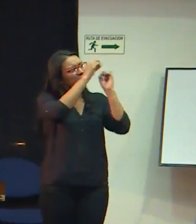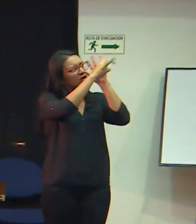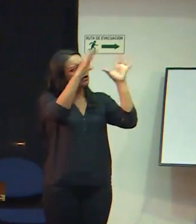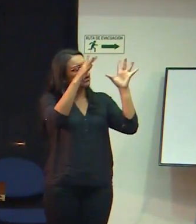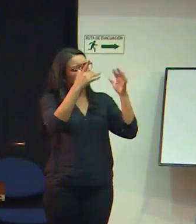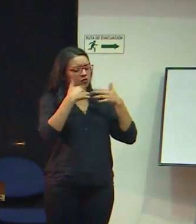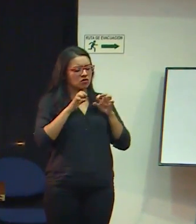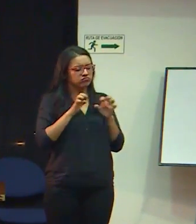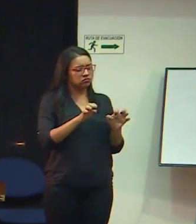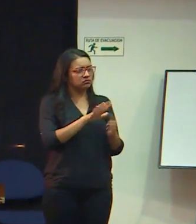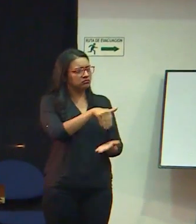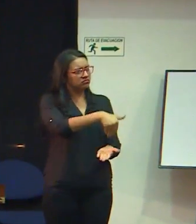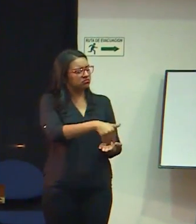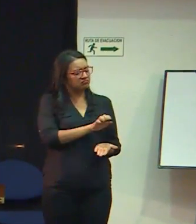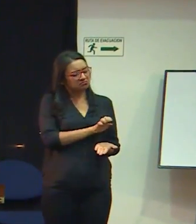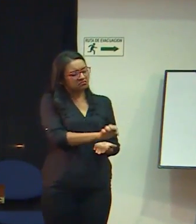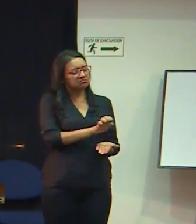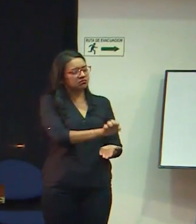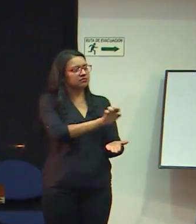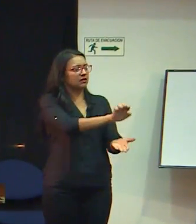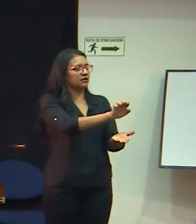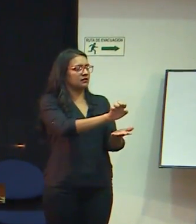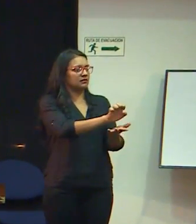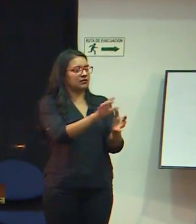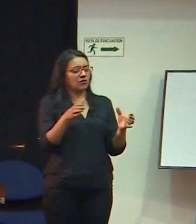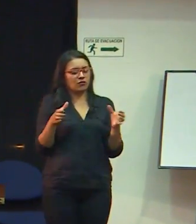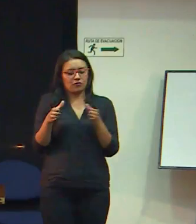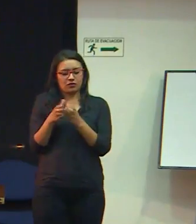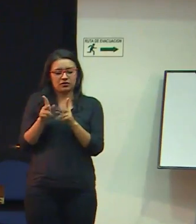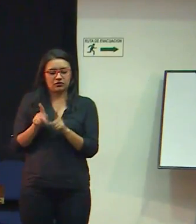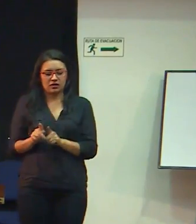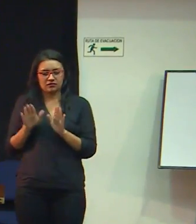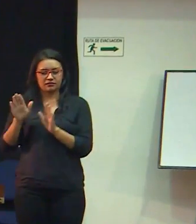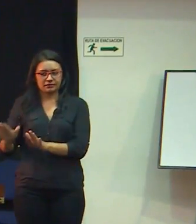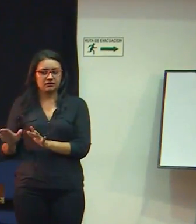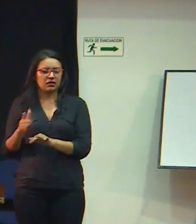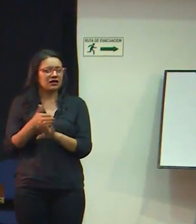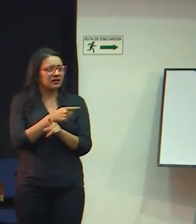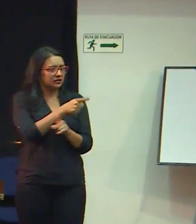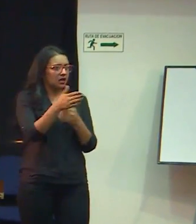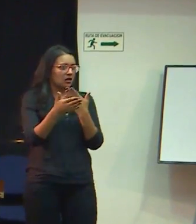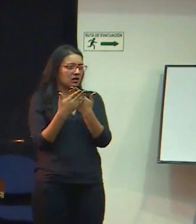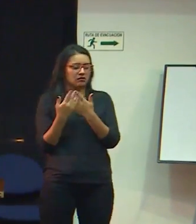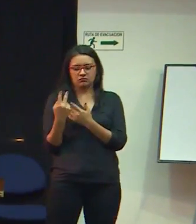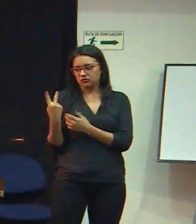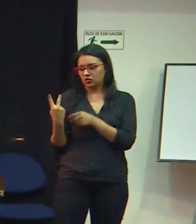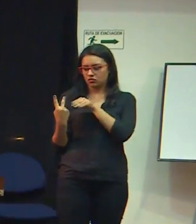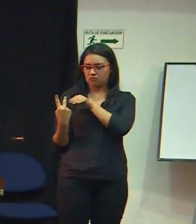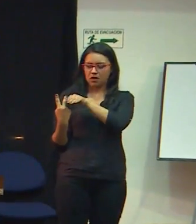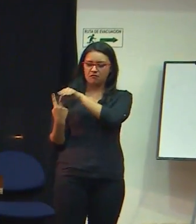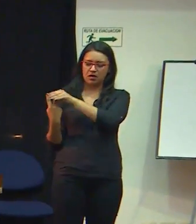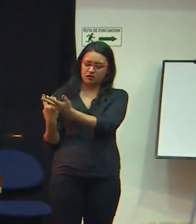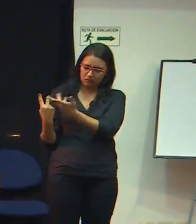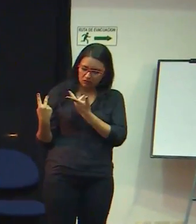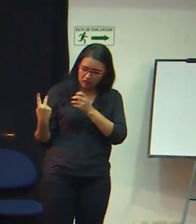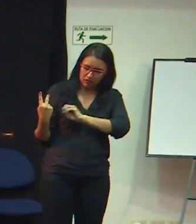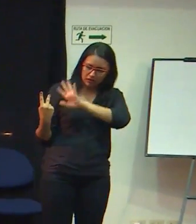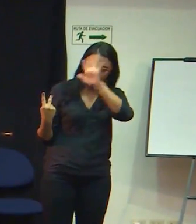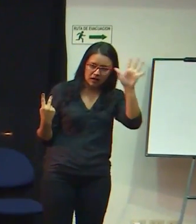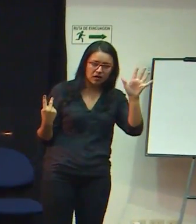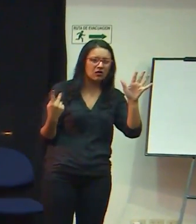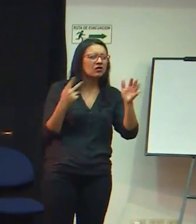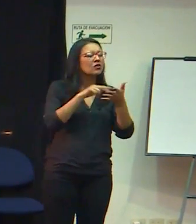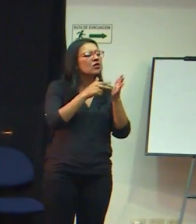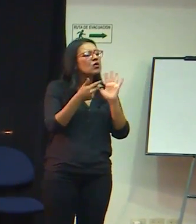la resistencia o del movimiento estudiantil. Y eso creo que lo han dejado claro los dos representantes frente al lugar que